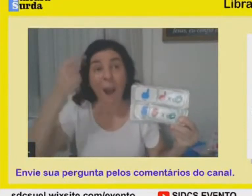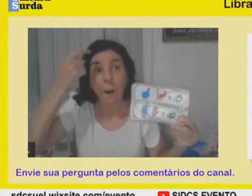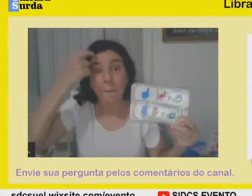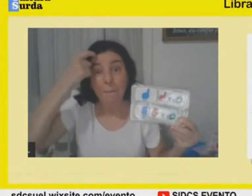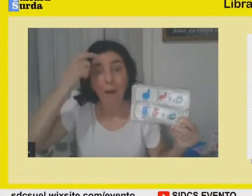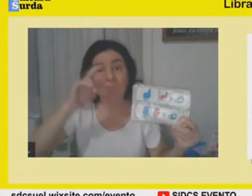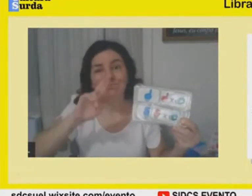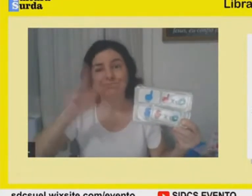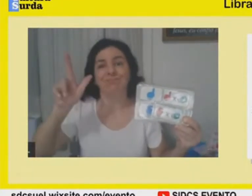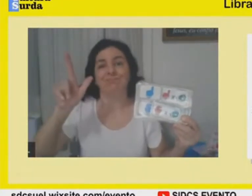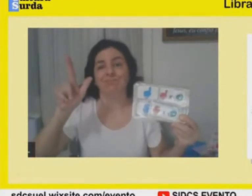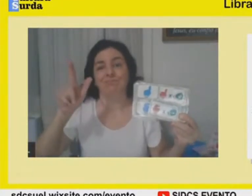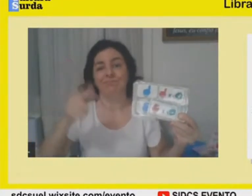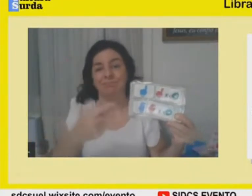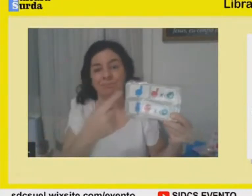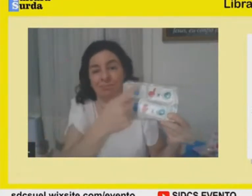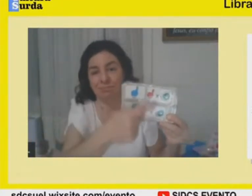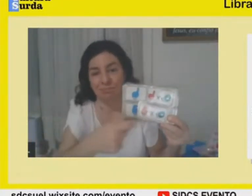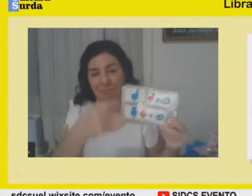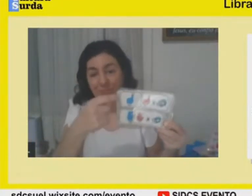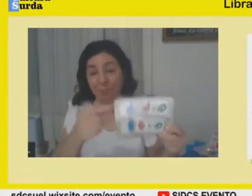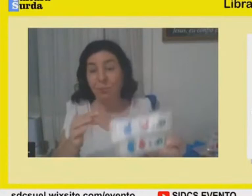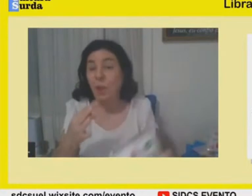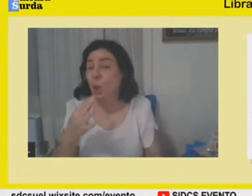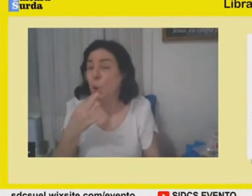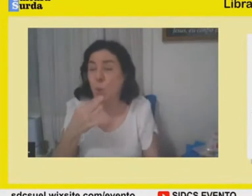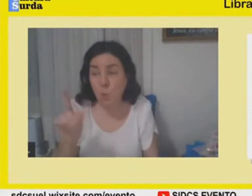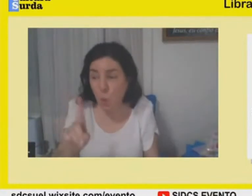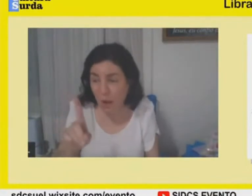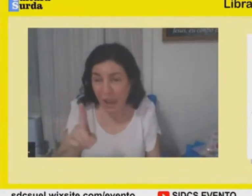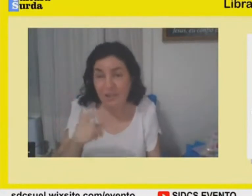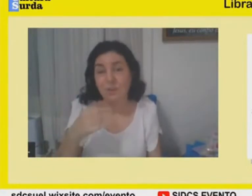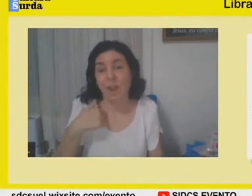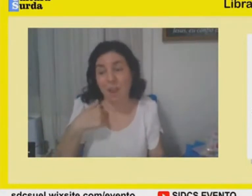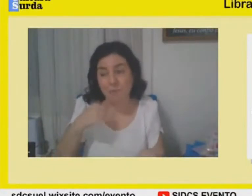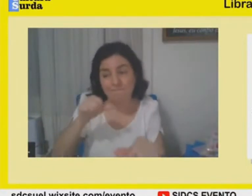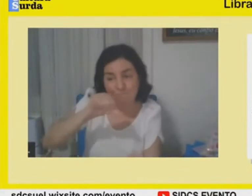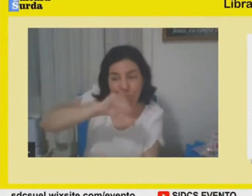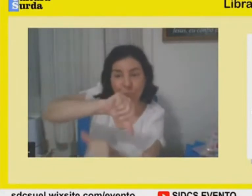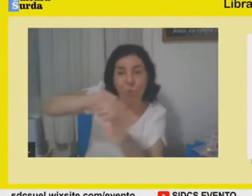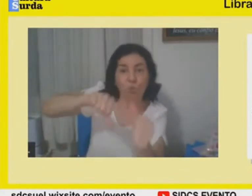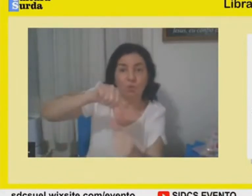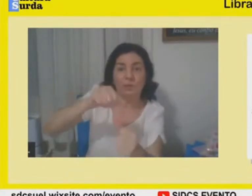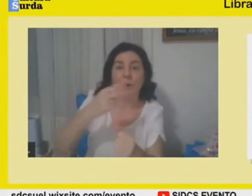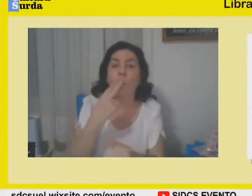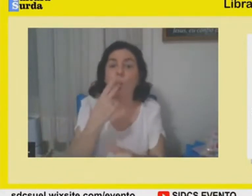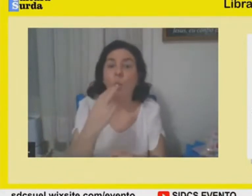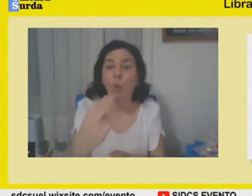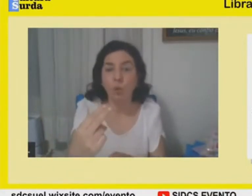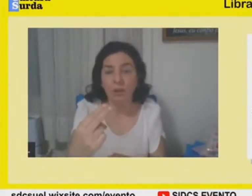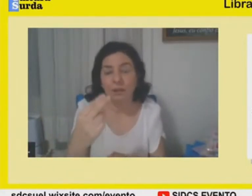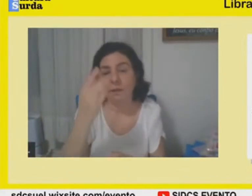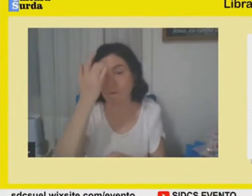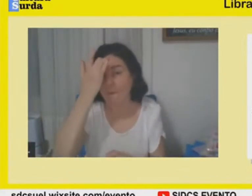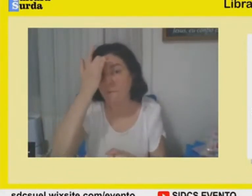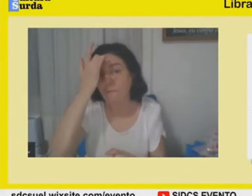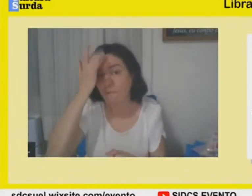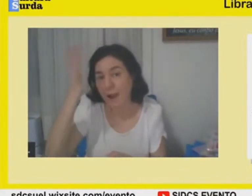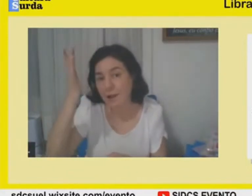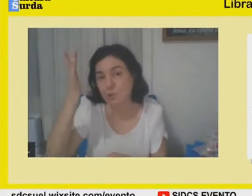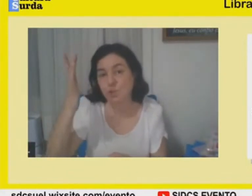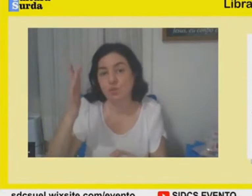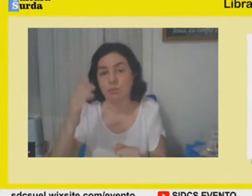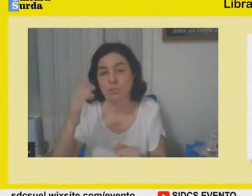Se tivesse tudo escuro, eu sei que é para o surdo cego, eu sei, tá? Mas cada um você vai